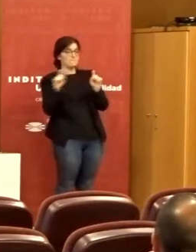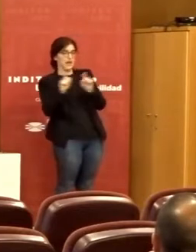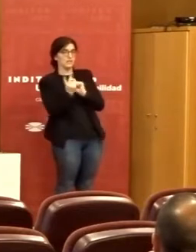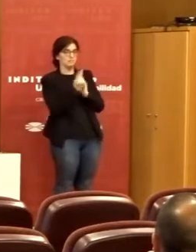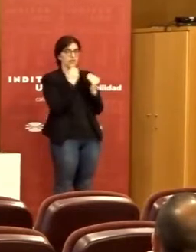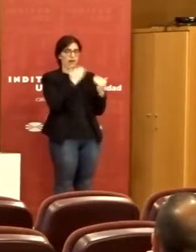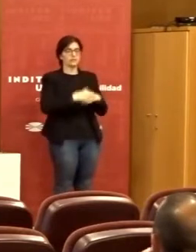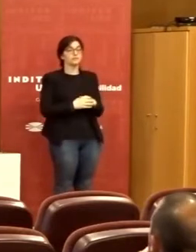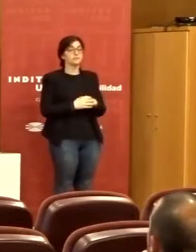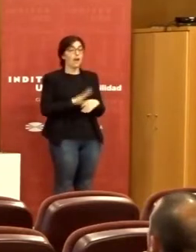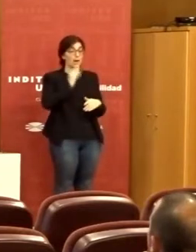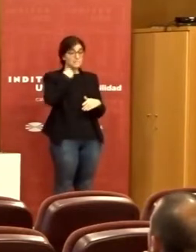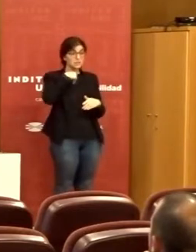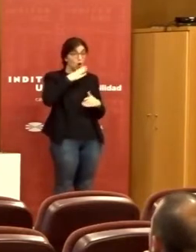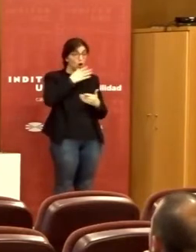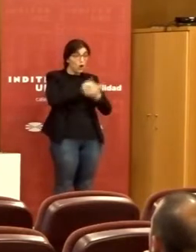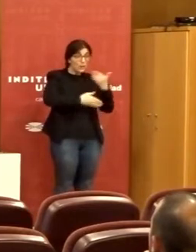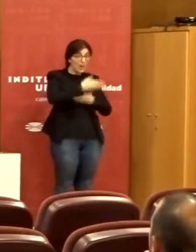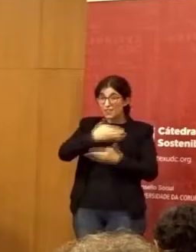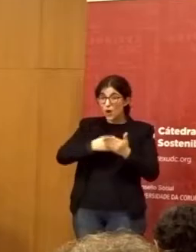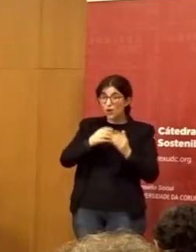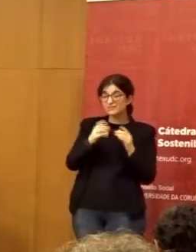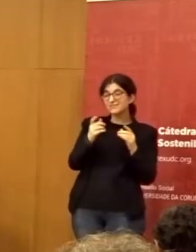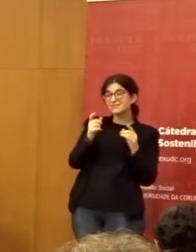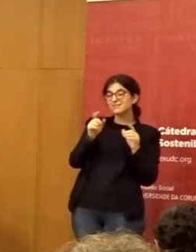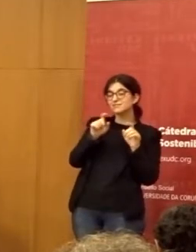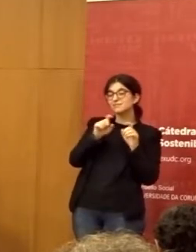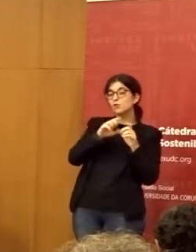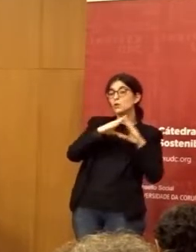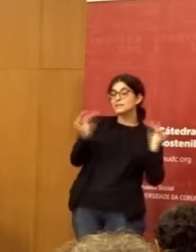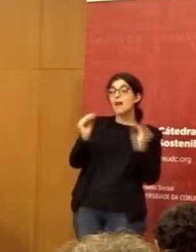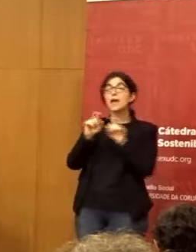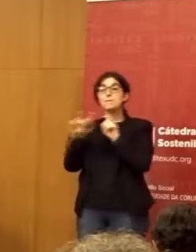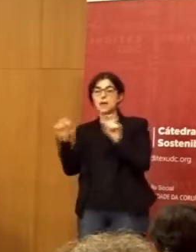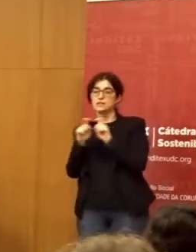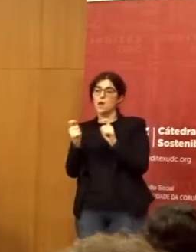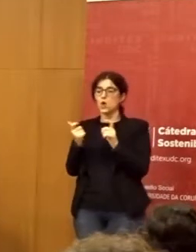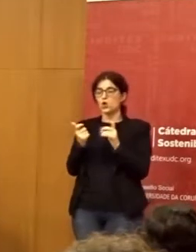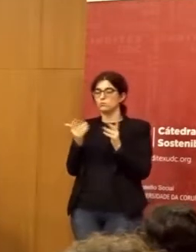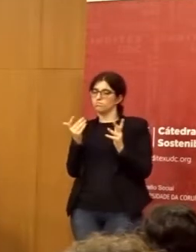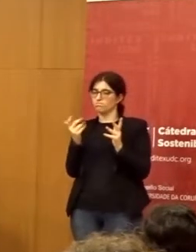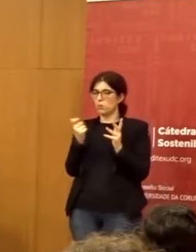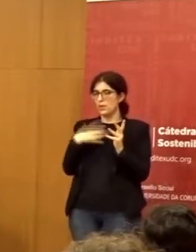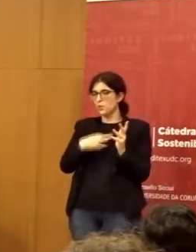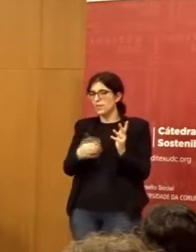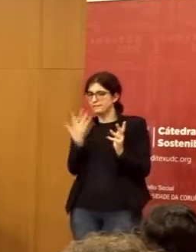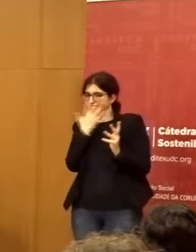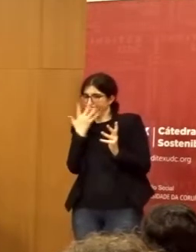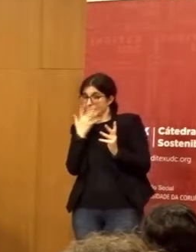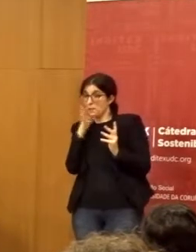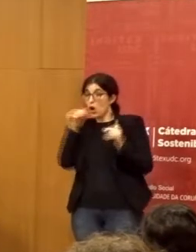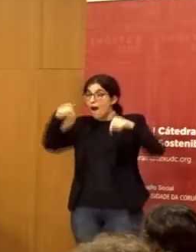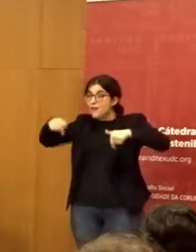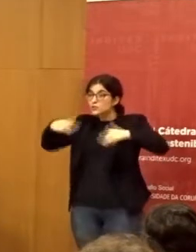empresas generalmente no está exenta de dificultades, existe cierta desconfianza, probablemente por las dos partes, pero actividades como esta